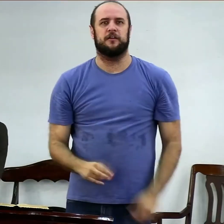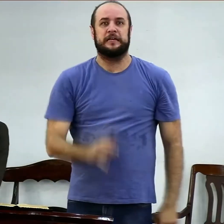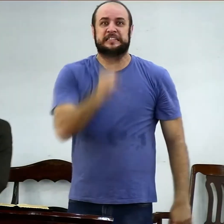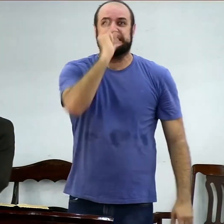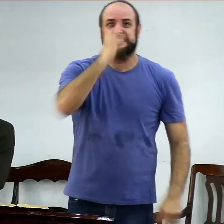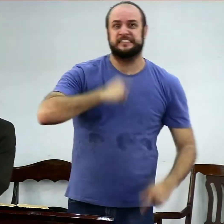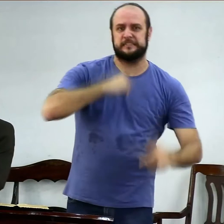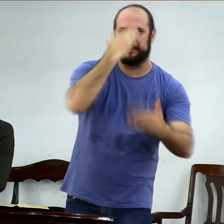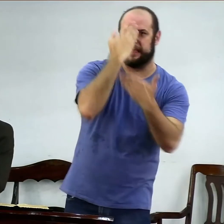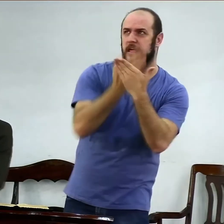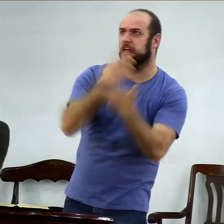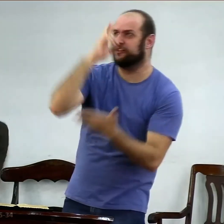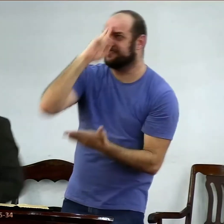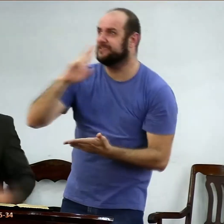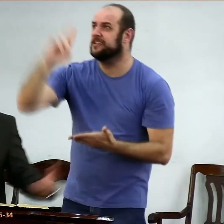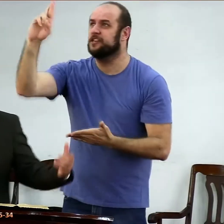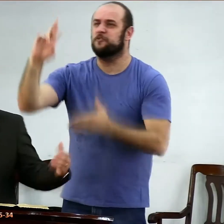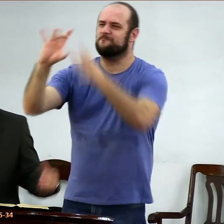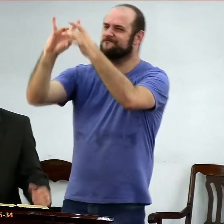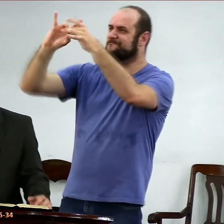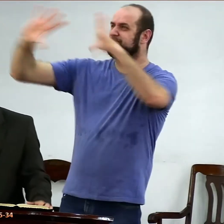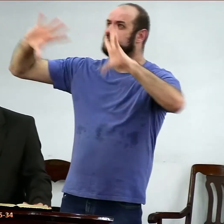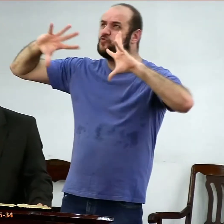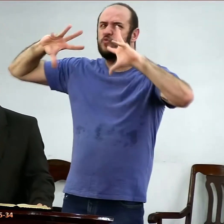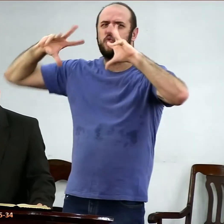a minha confiança não estão depositados no Senhor,